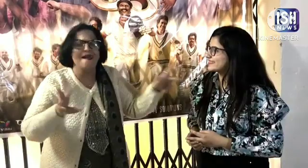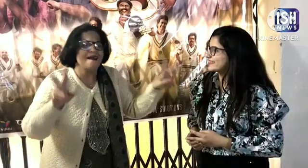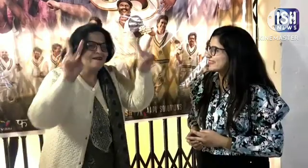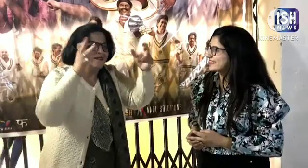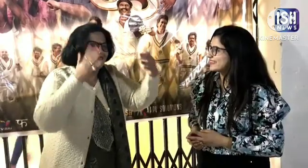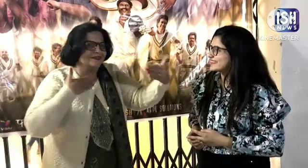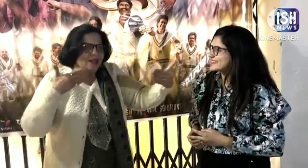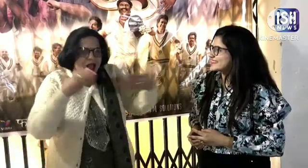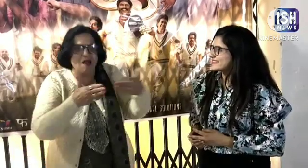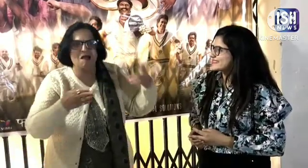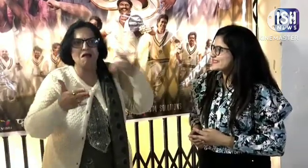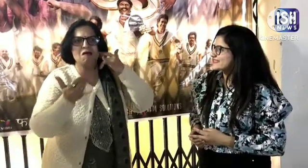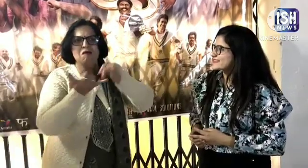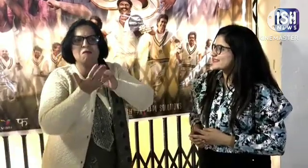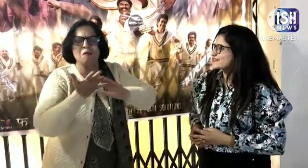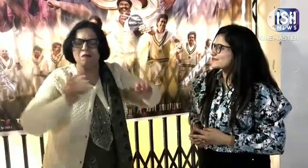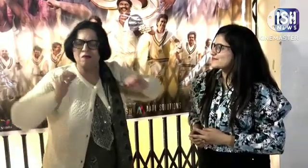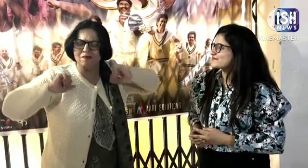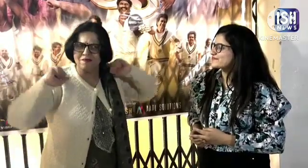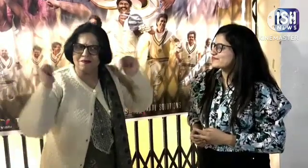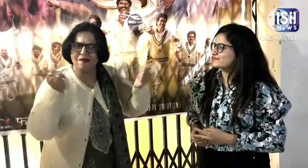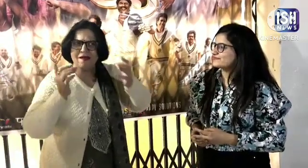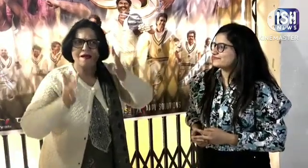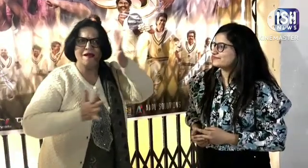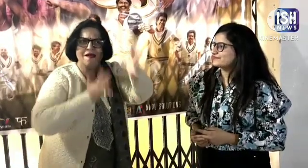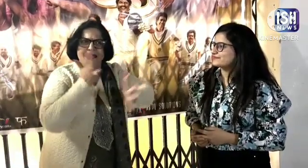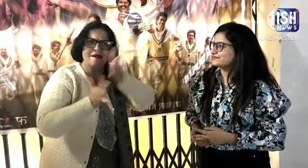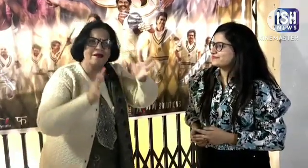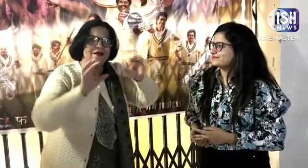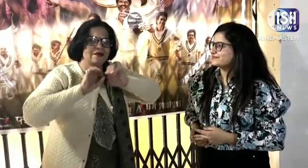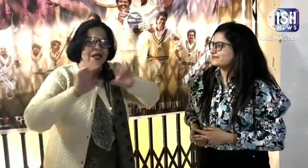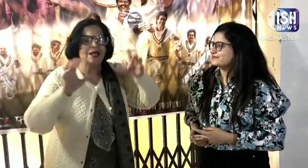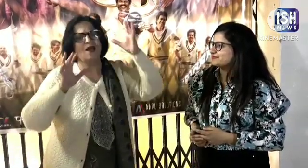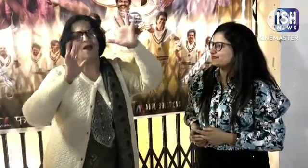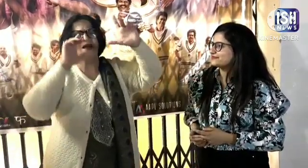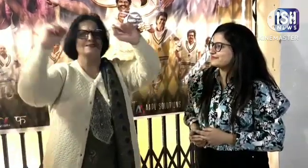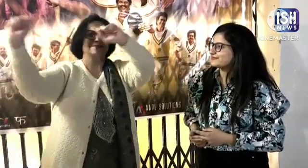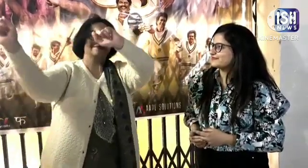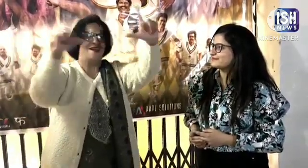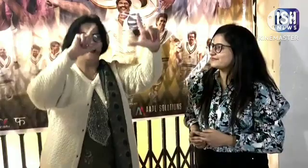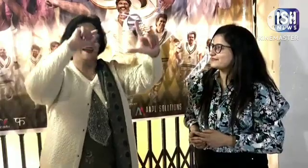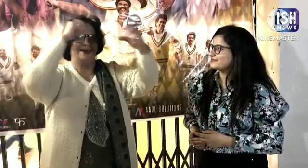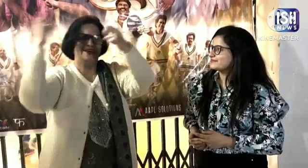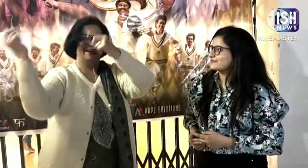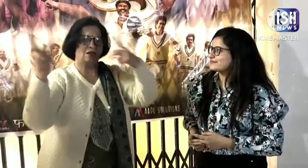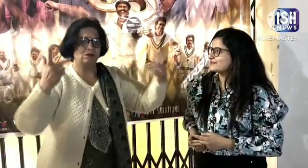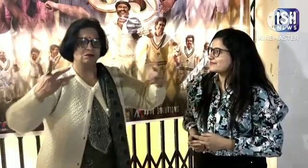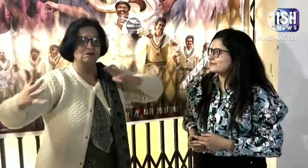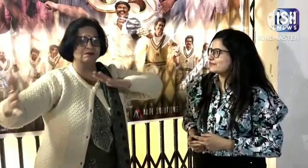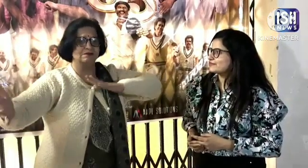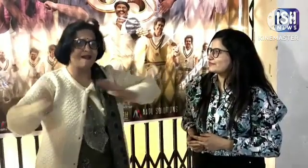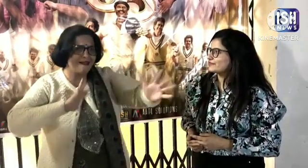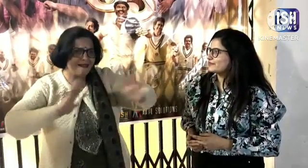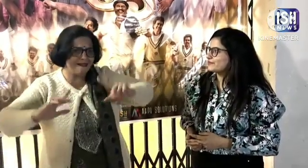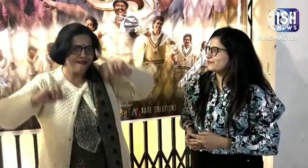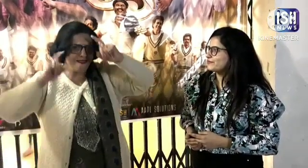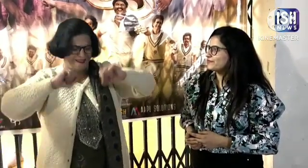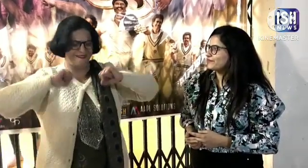मुझे आईएसएच के मेहनती सदस्यों से मिलने का मौका मिला। डायलॉग इंटरप्रिटेशन, गाने, इमोशन, सब कुछ सिंक में